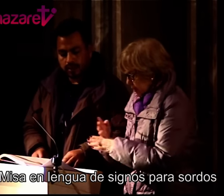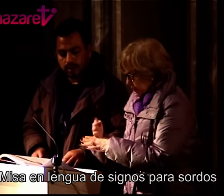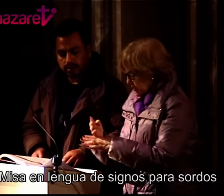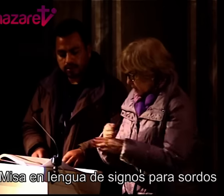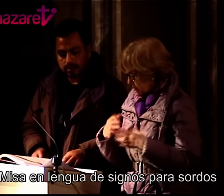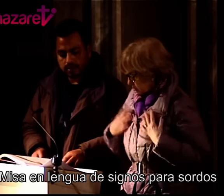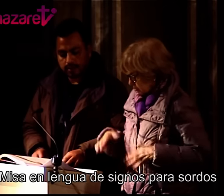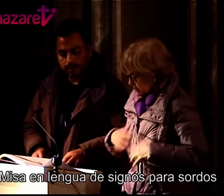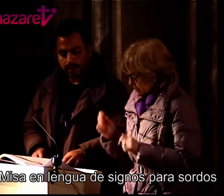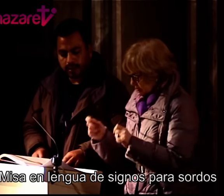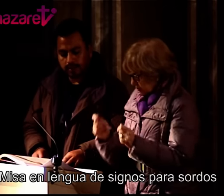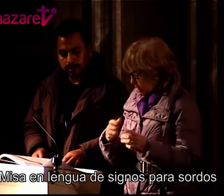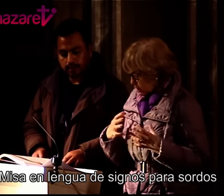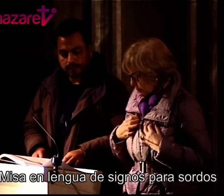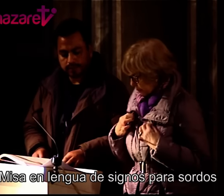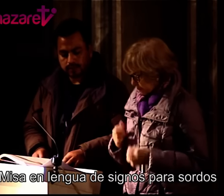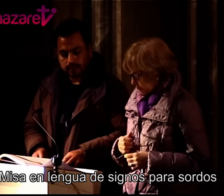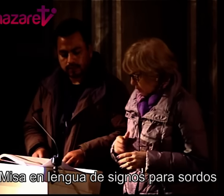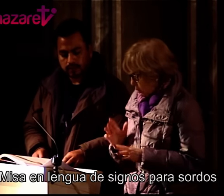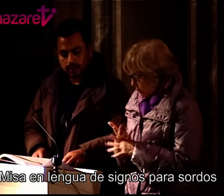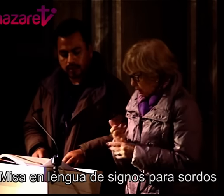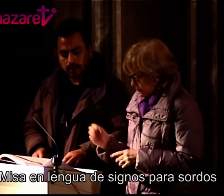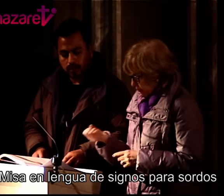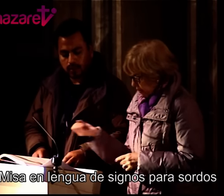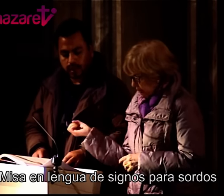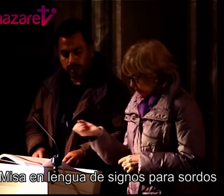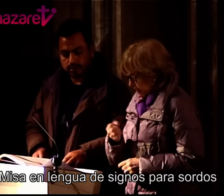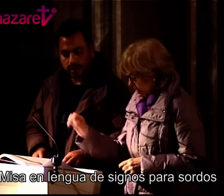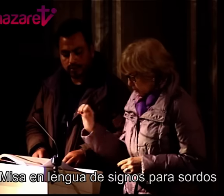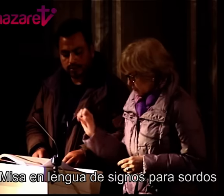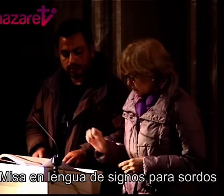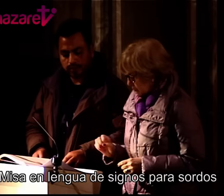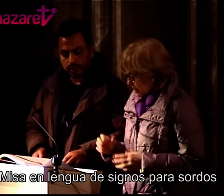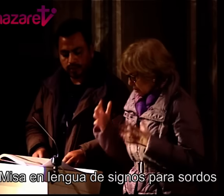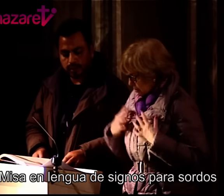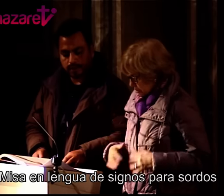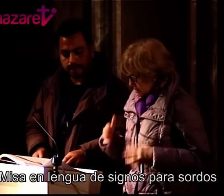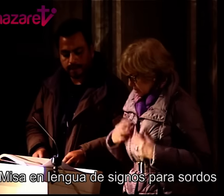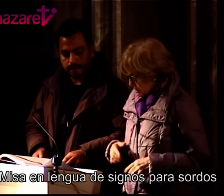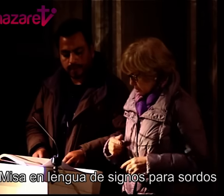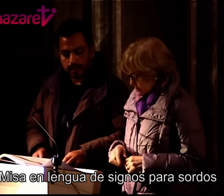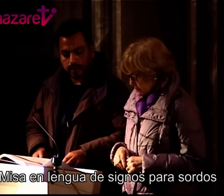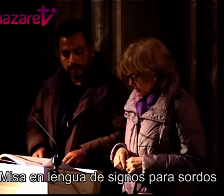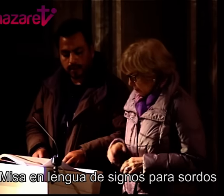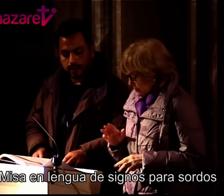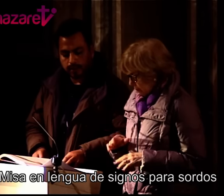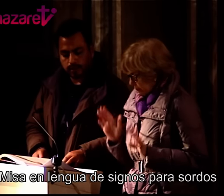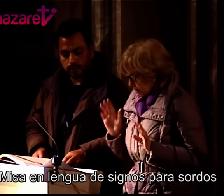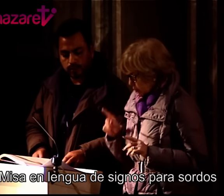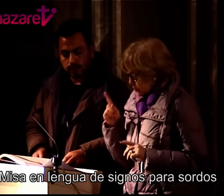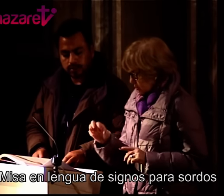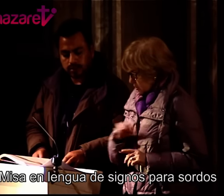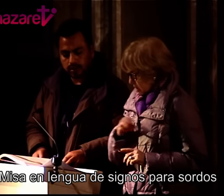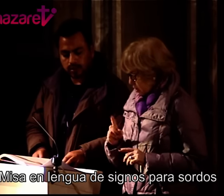Los soldados se reparten mi ropa, juegan a los dados mi túnica, pero